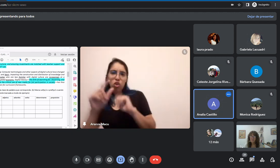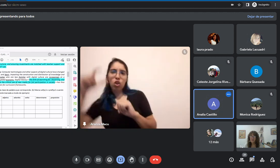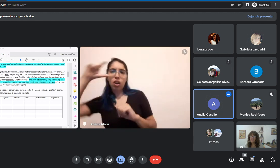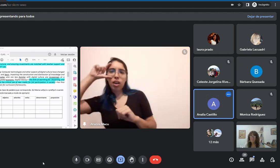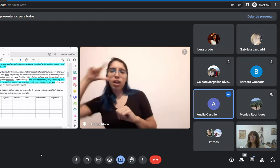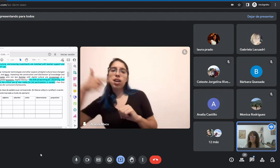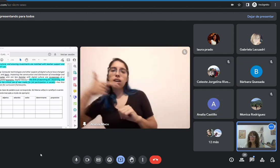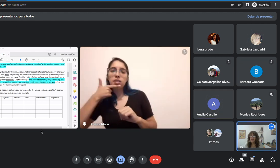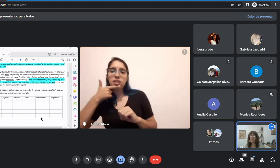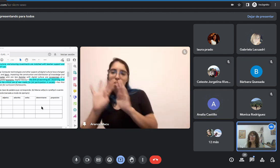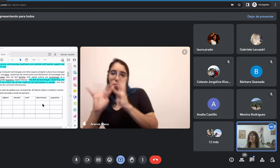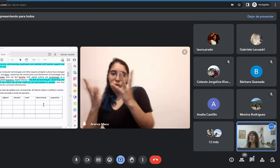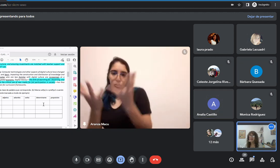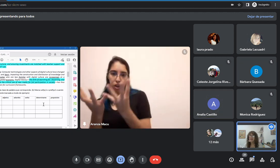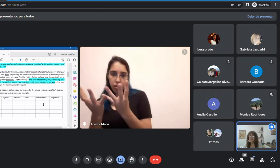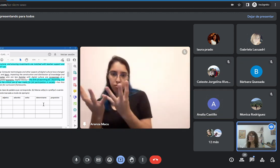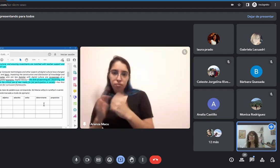Bien.